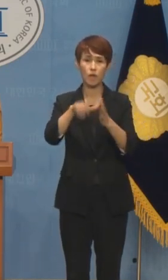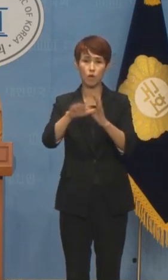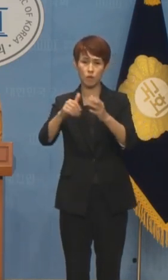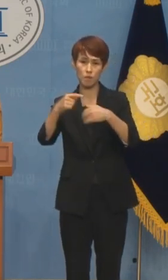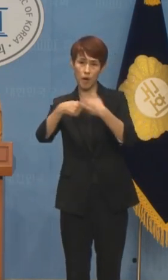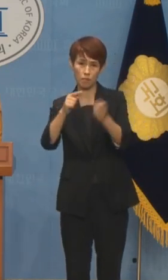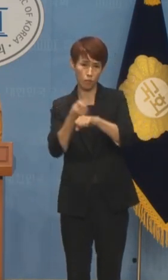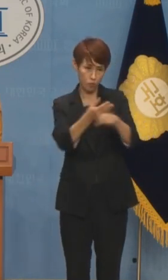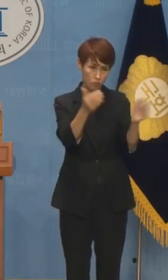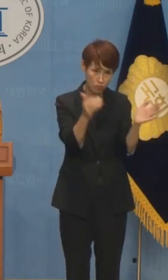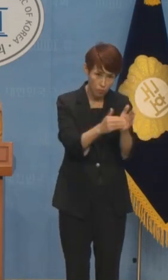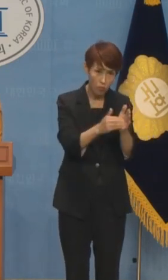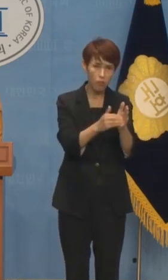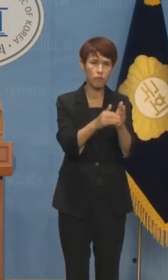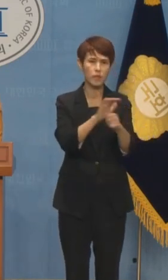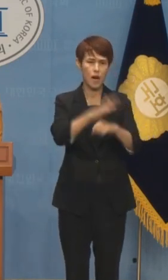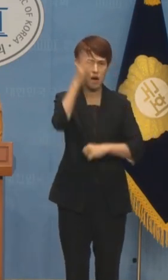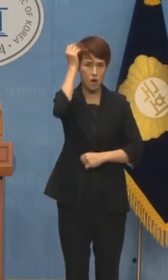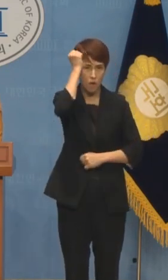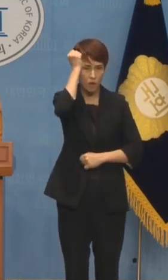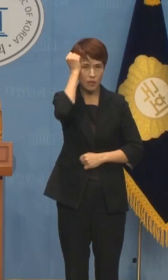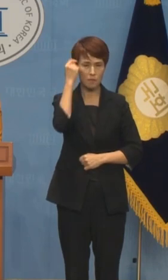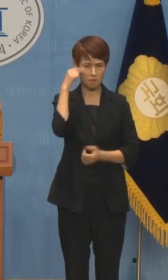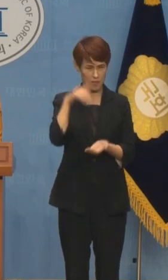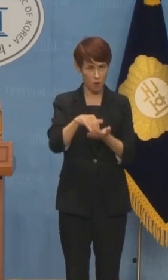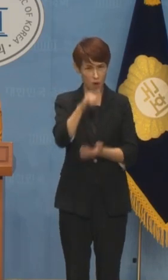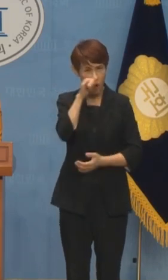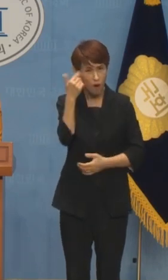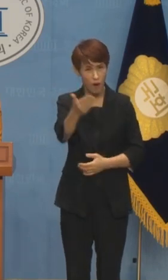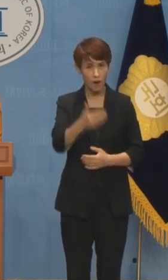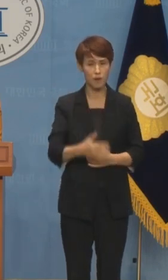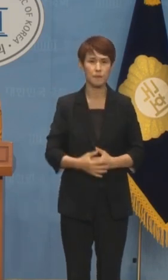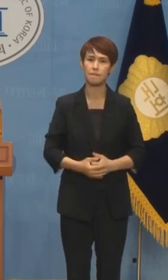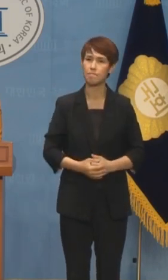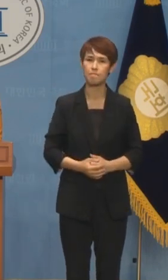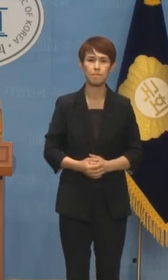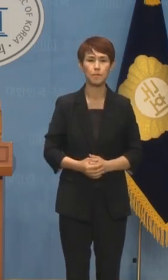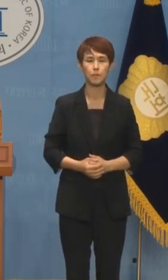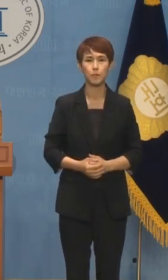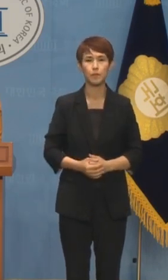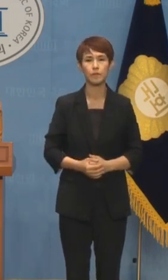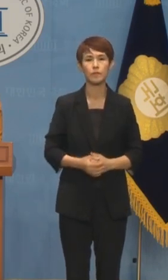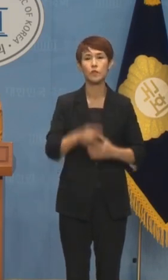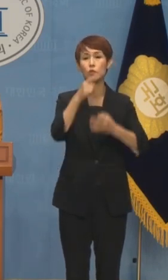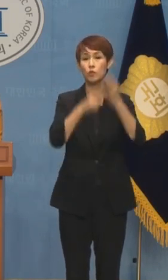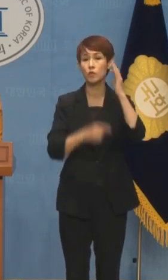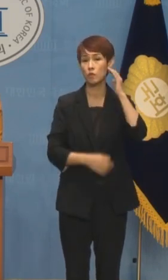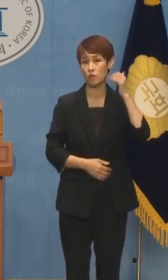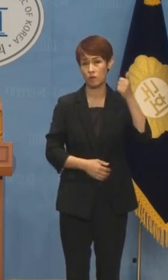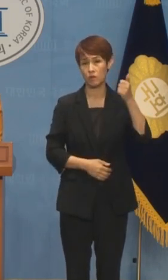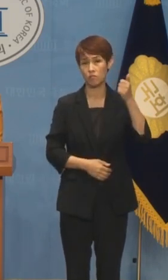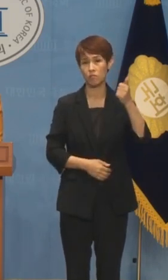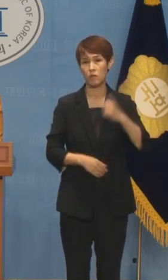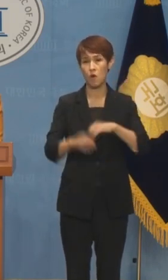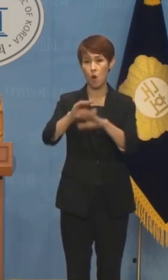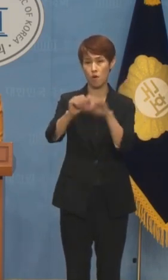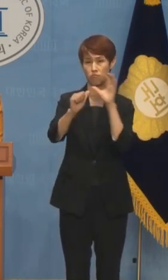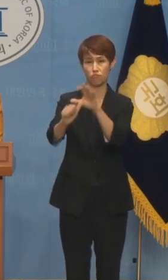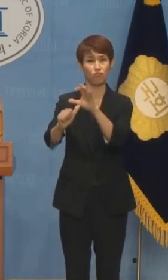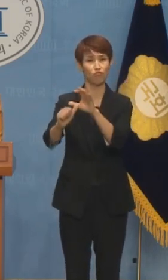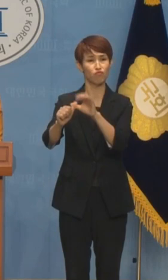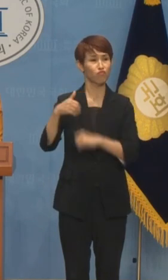되새기며 반성하고 있기는 하는 것입니까? 윤석열 대통령은 언론 장악을